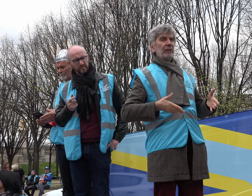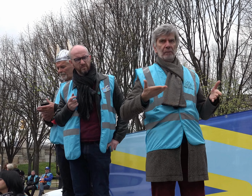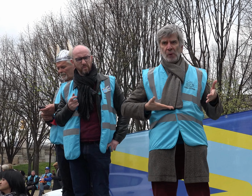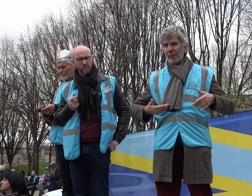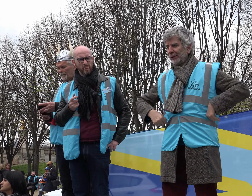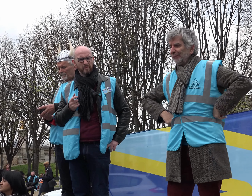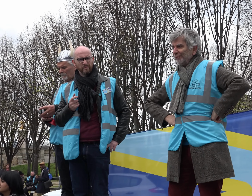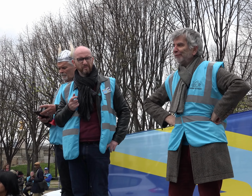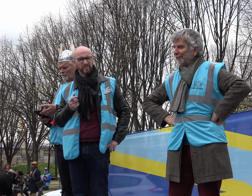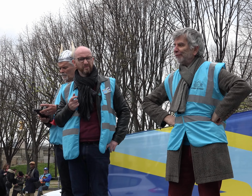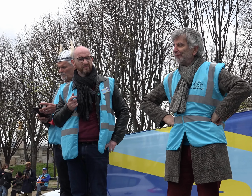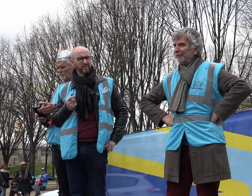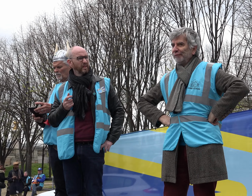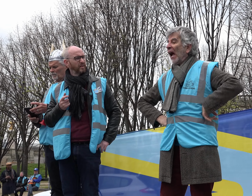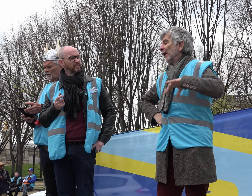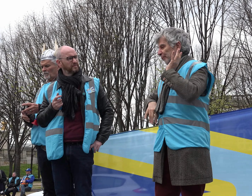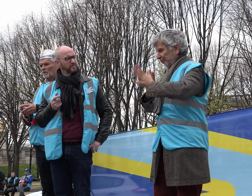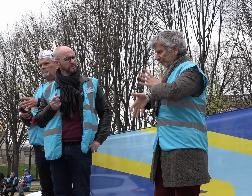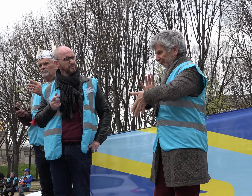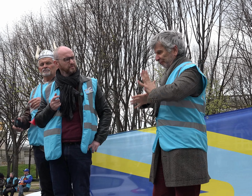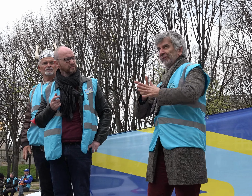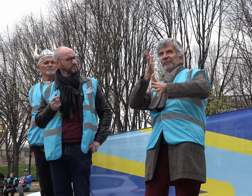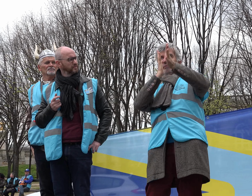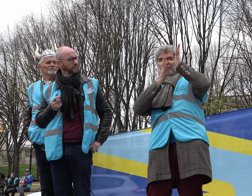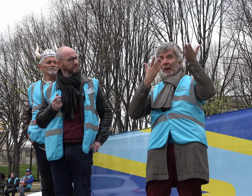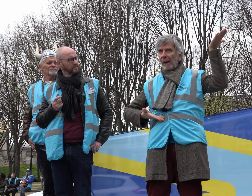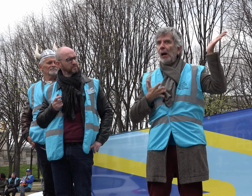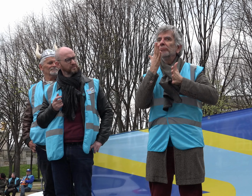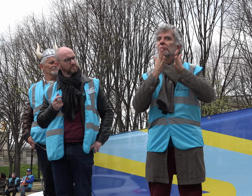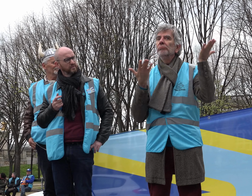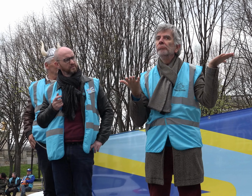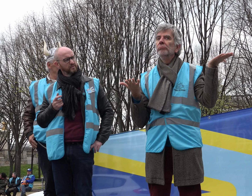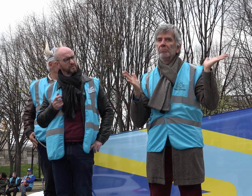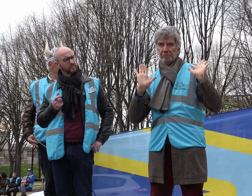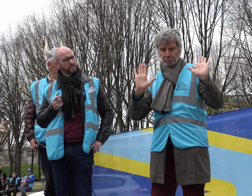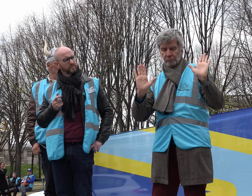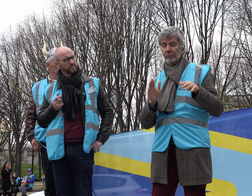Ma maman, qui l'a bialisée très fortement, et signée aussi, ma mère.